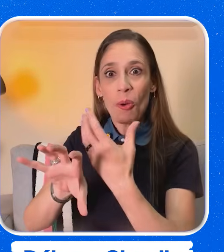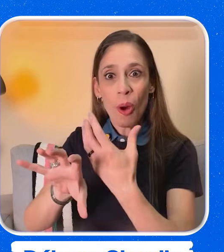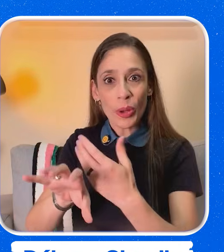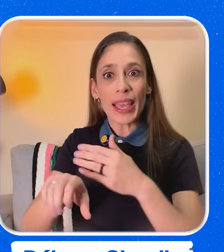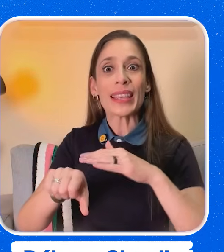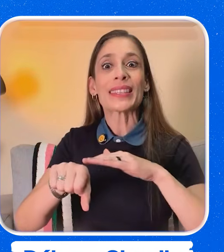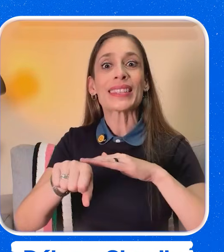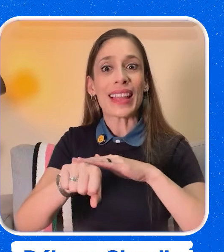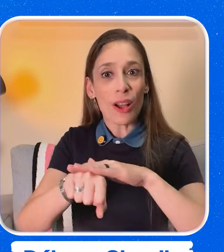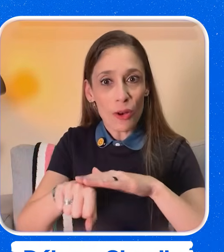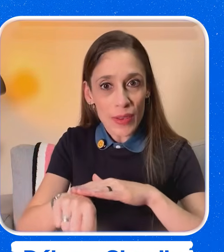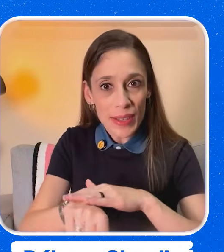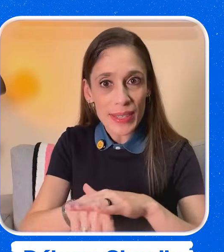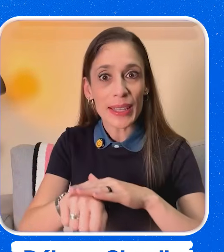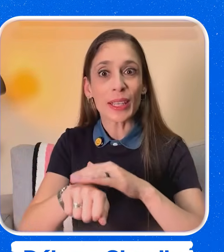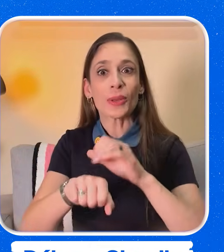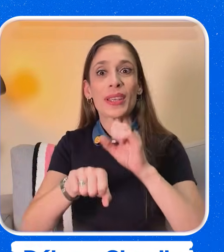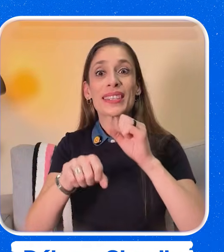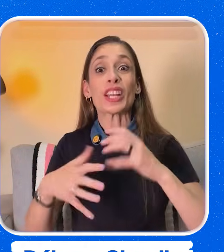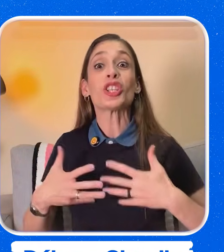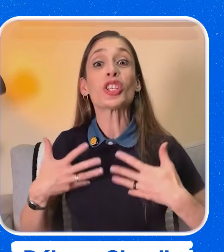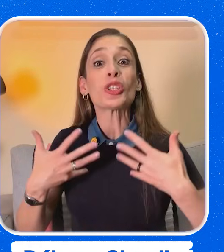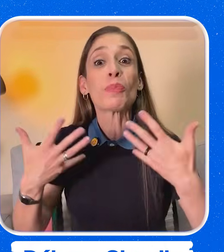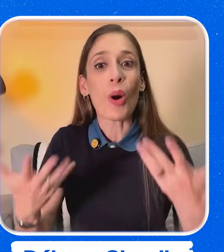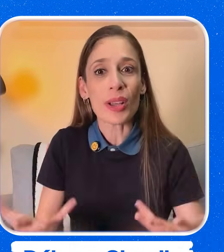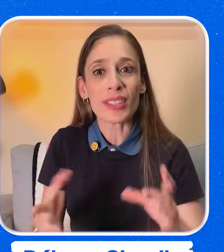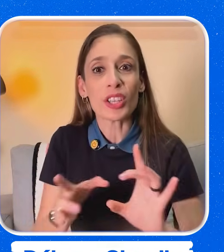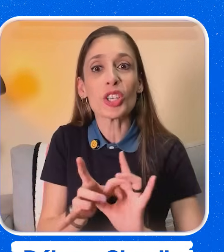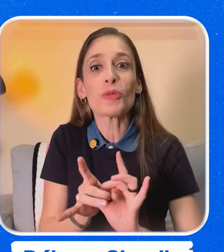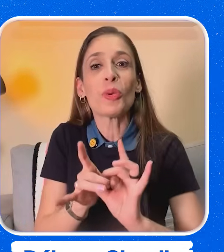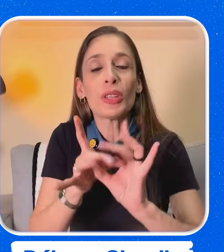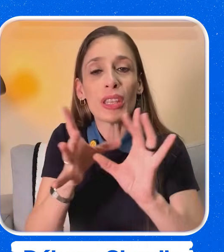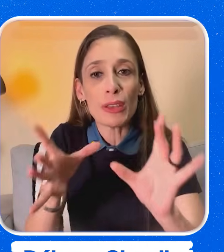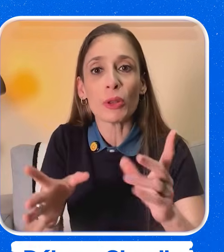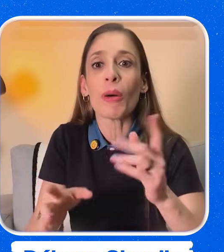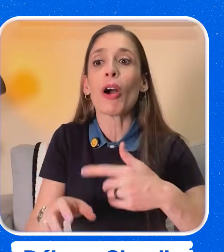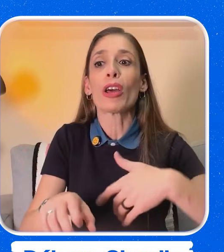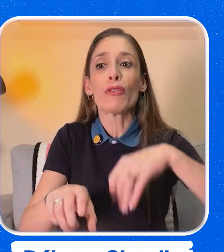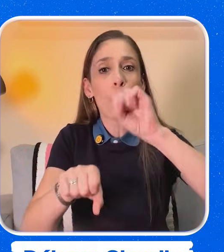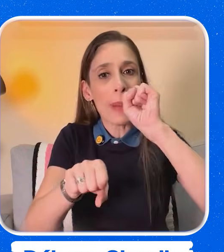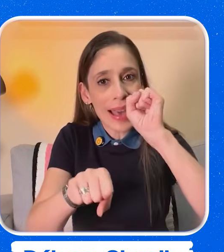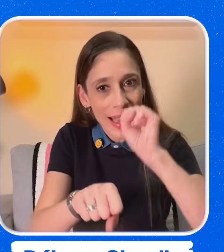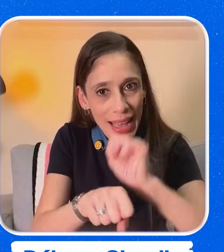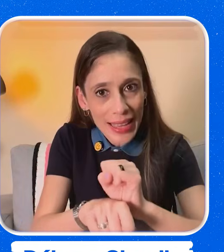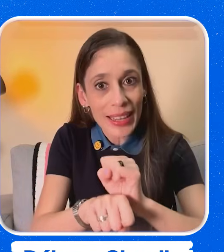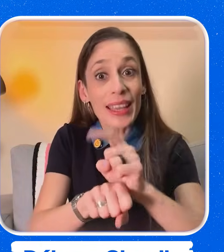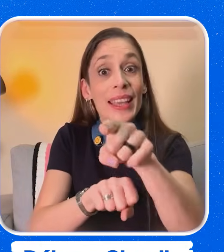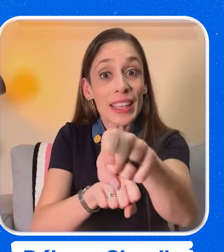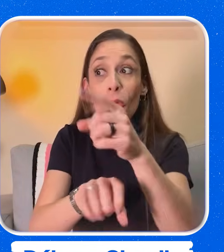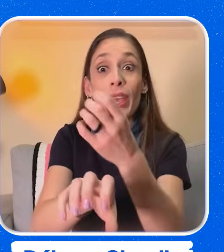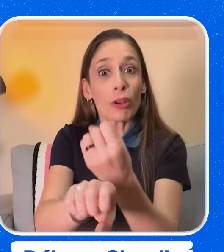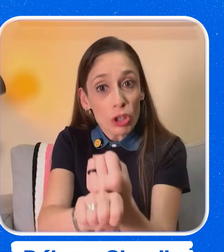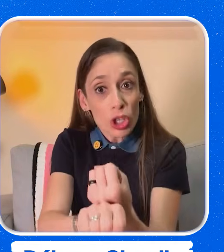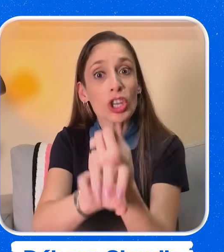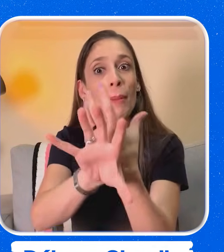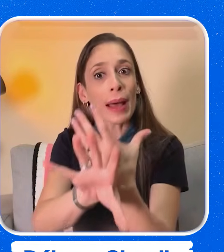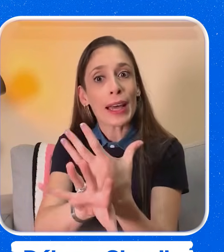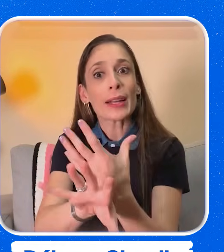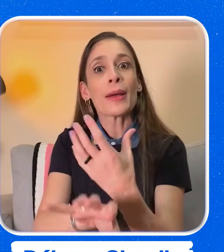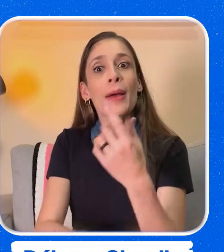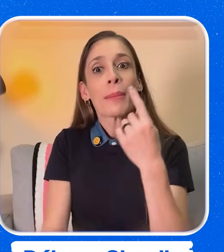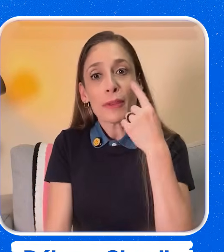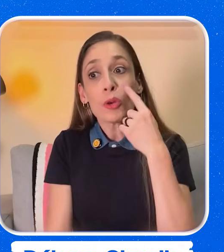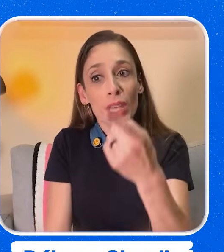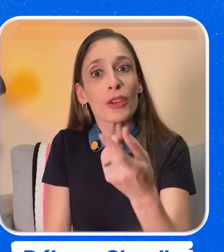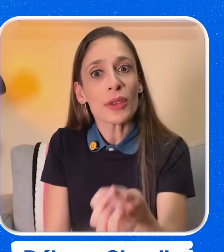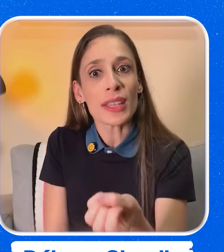ali com alguém que está conversando, que está disposta, disponível, não, agora eu vou parar e eu quero te